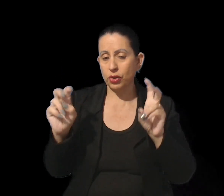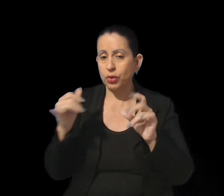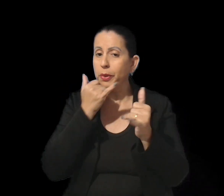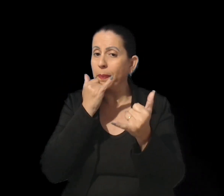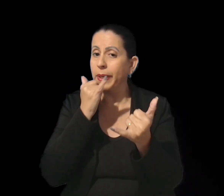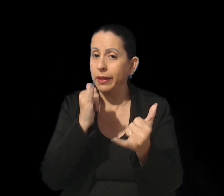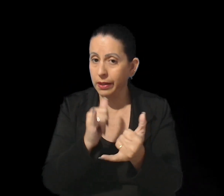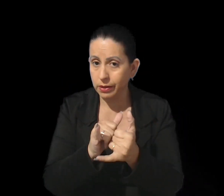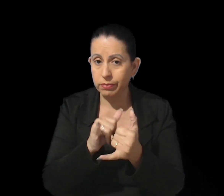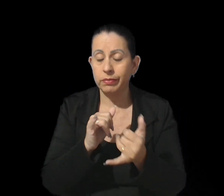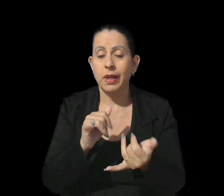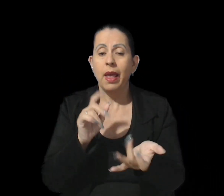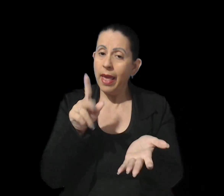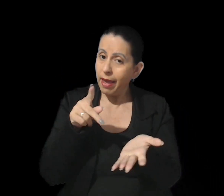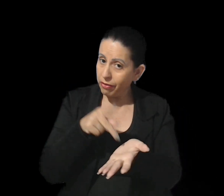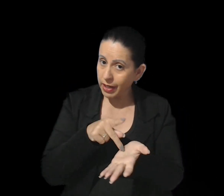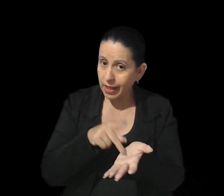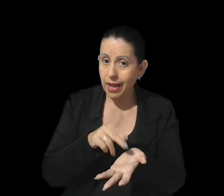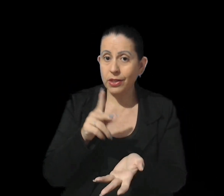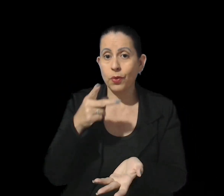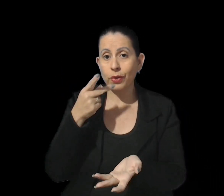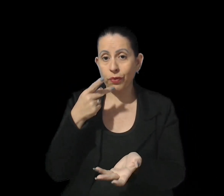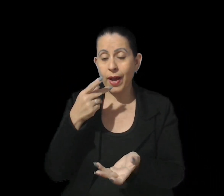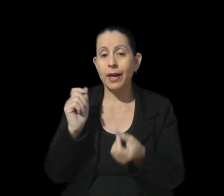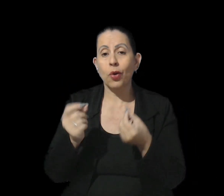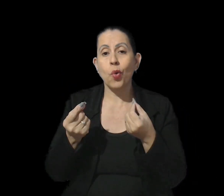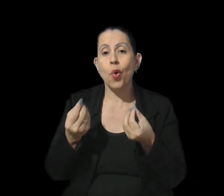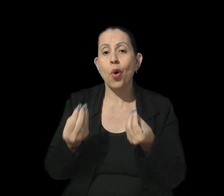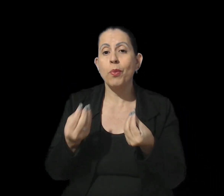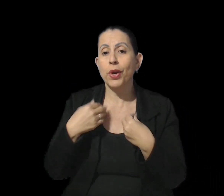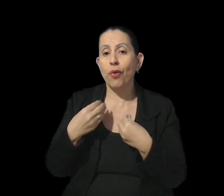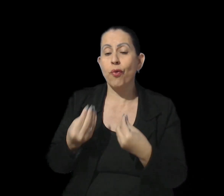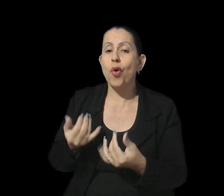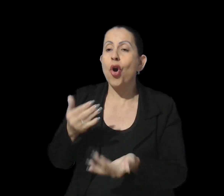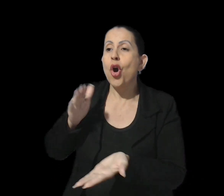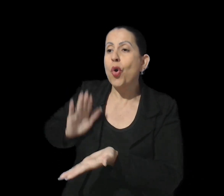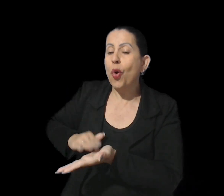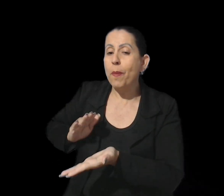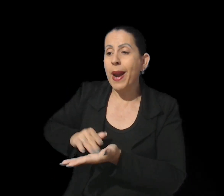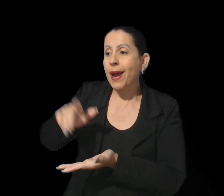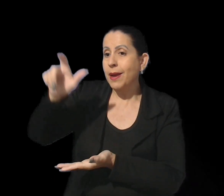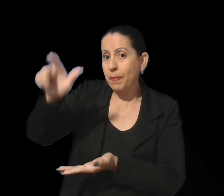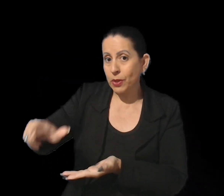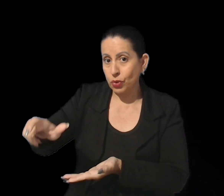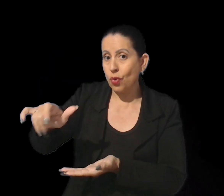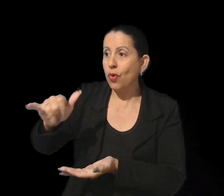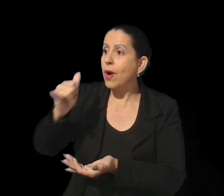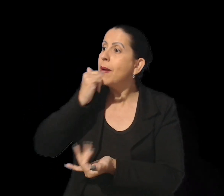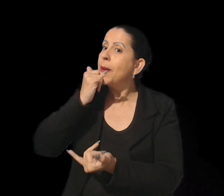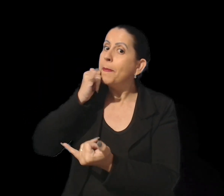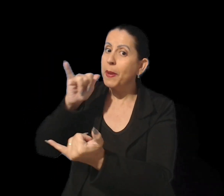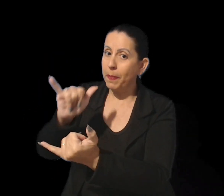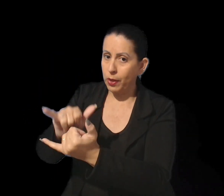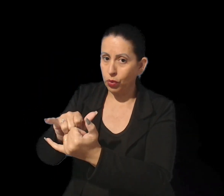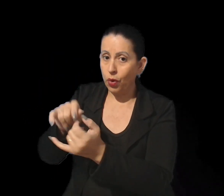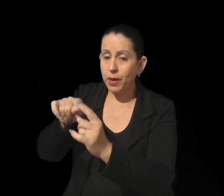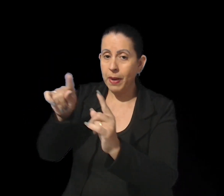sobre o perdão. É verdade quando fala como que eu vou cobrar que a pessoa me perdoe, mas